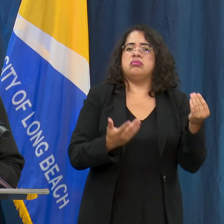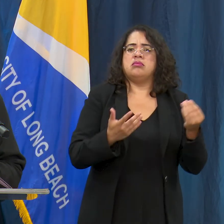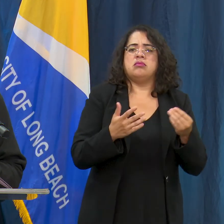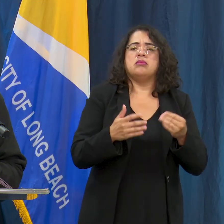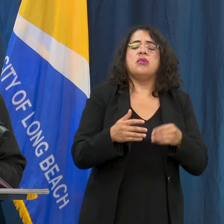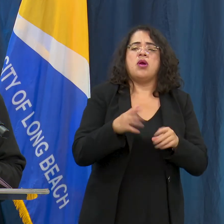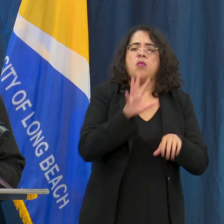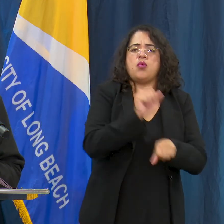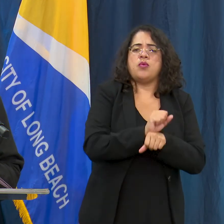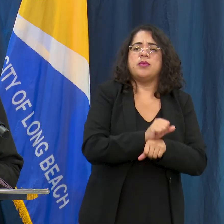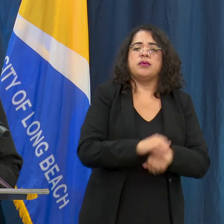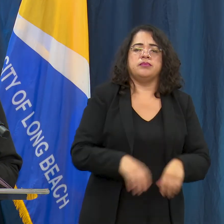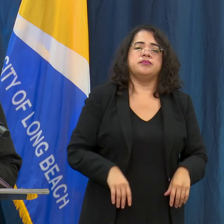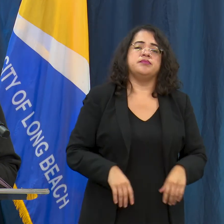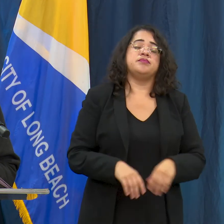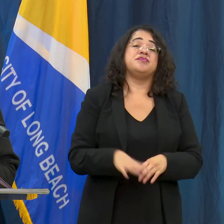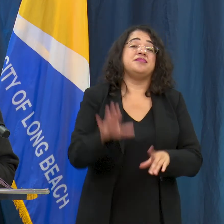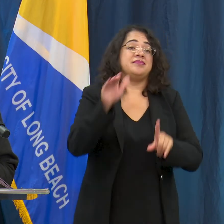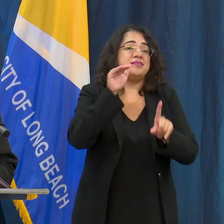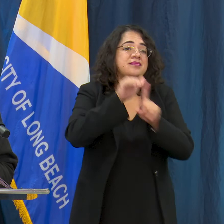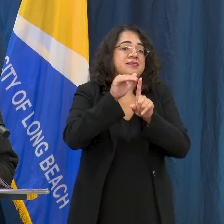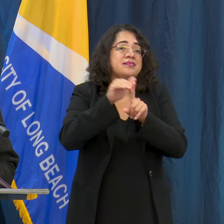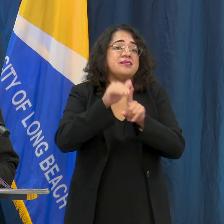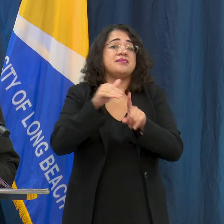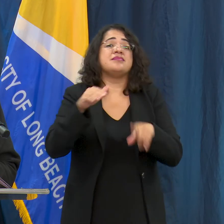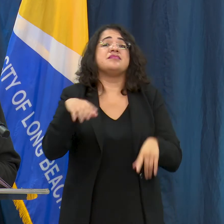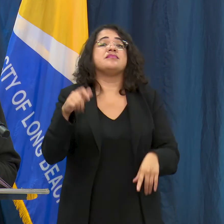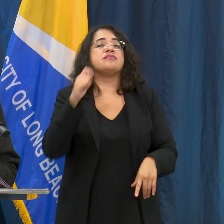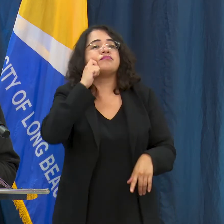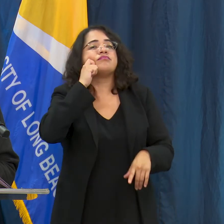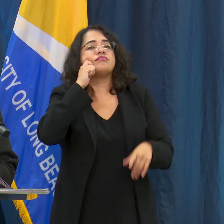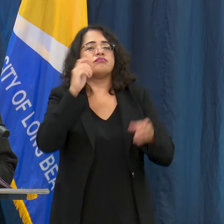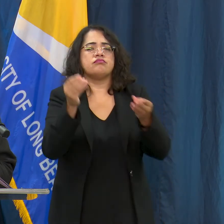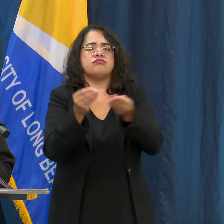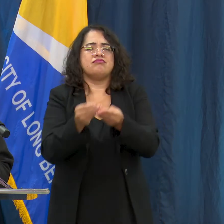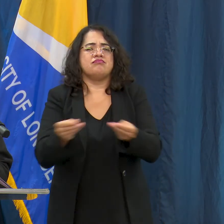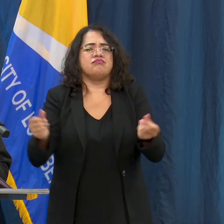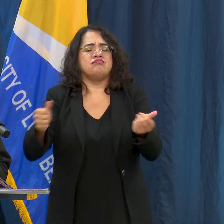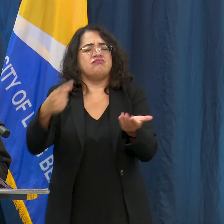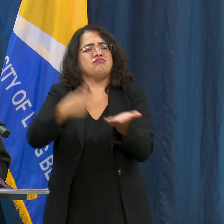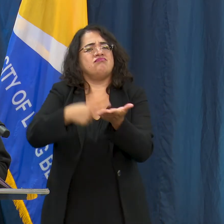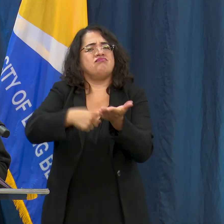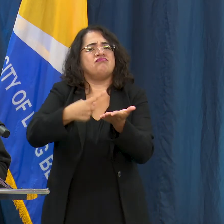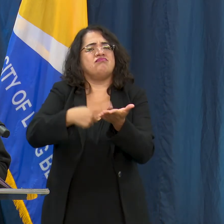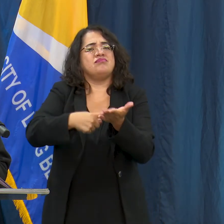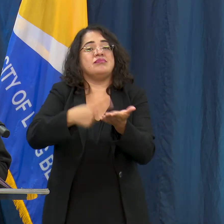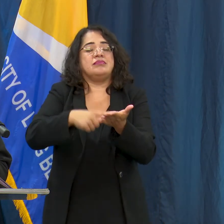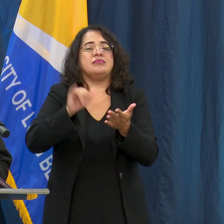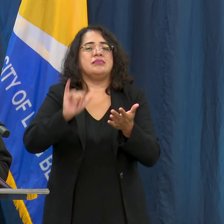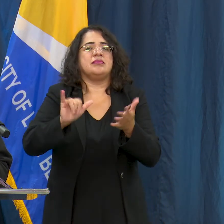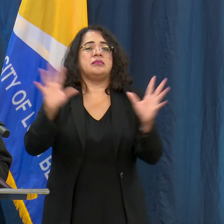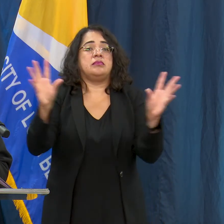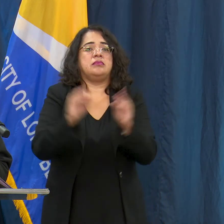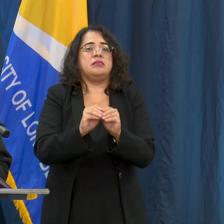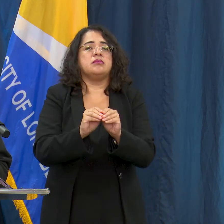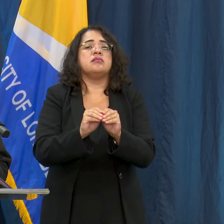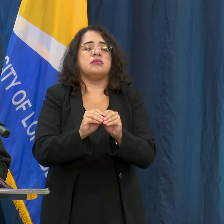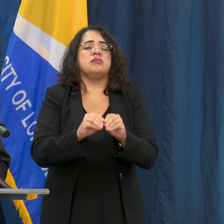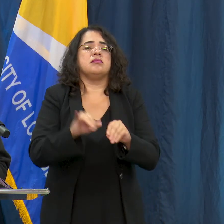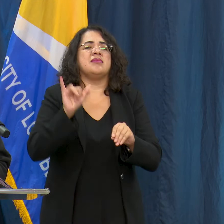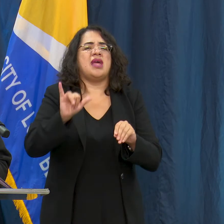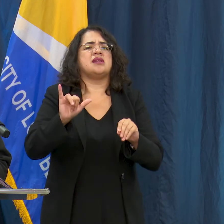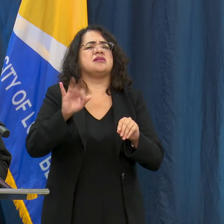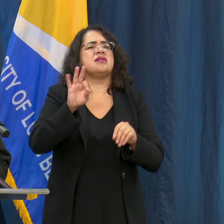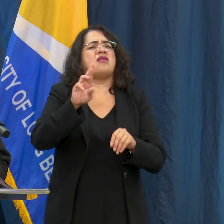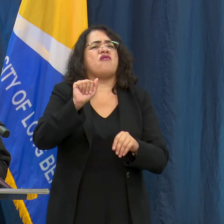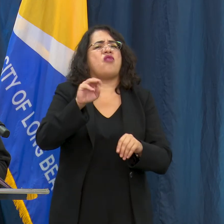detalles sobre los recordatorios de reconciliación. Queremos recordarles a todos que sobre el marco de reconciliación de la